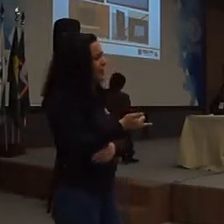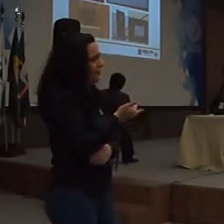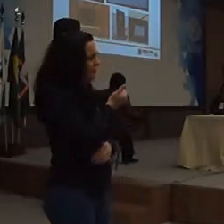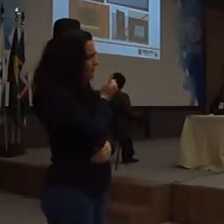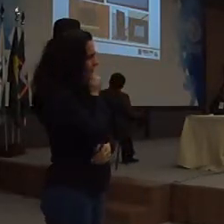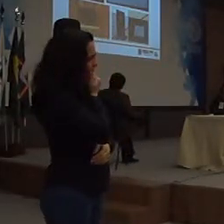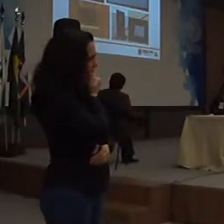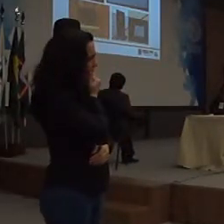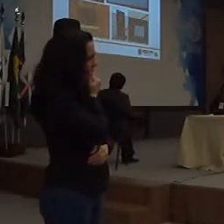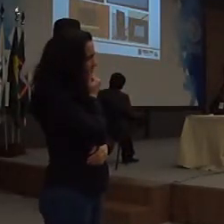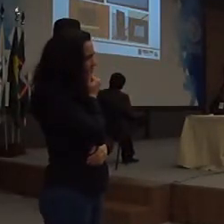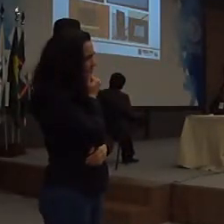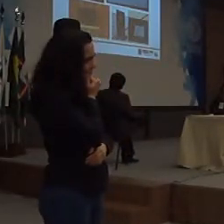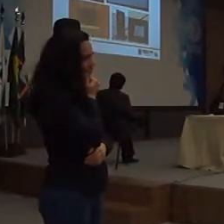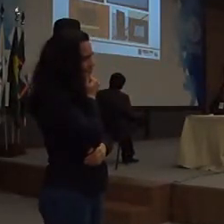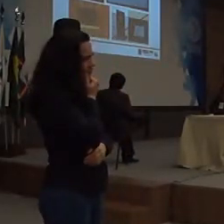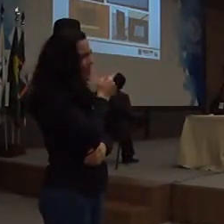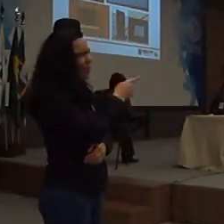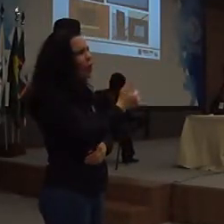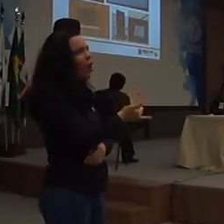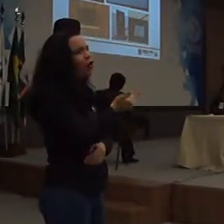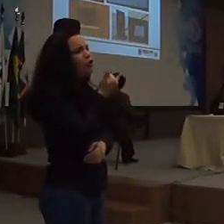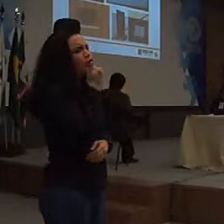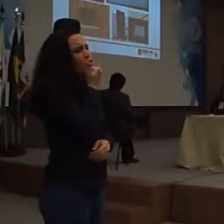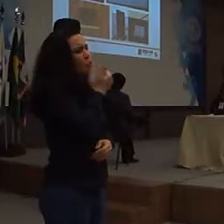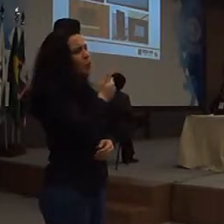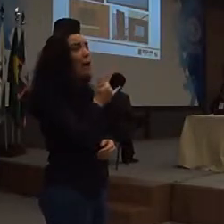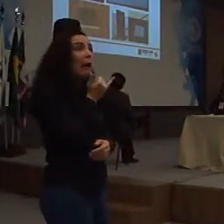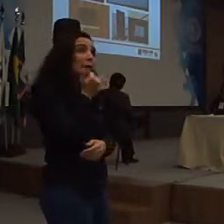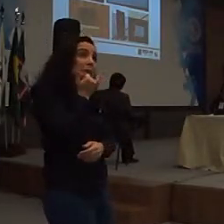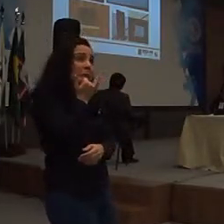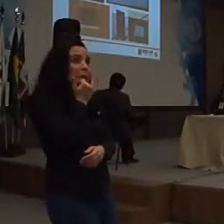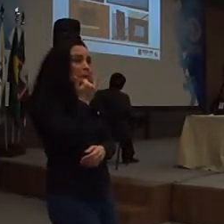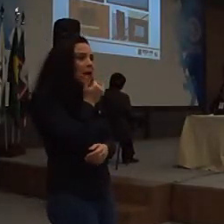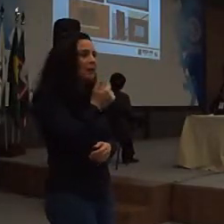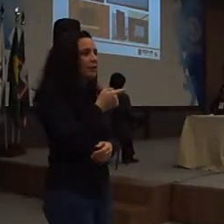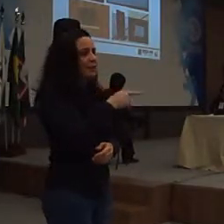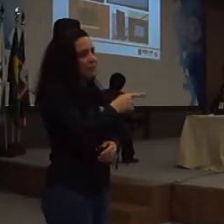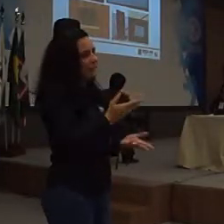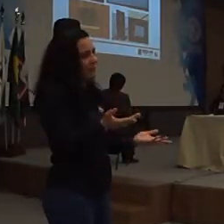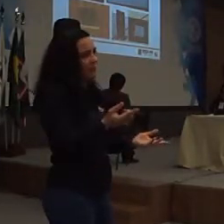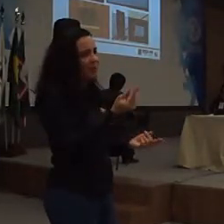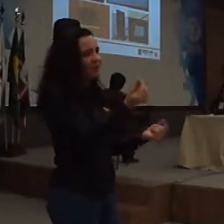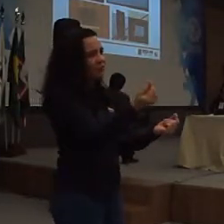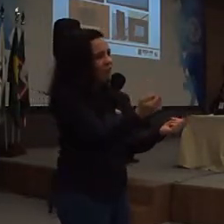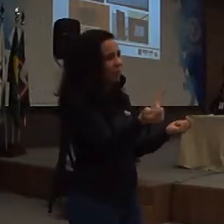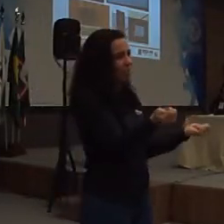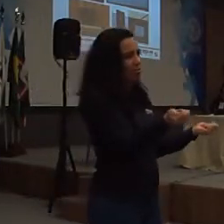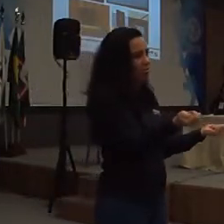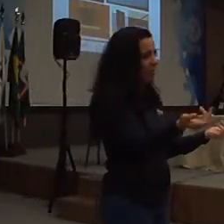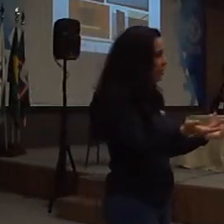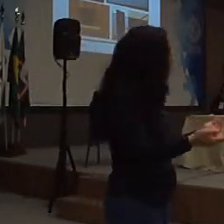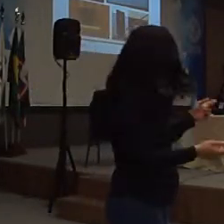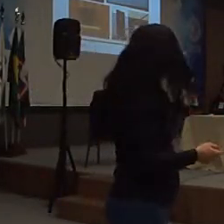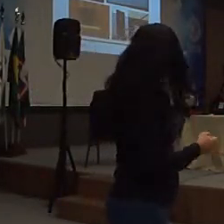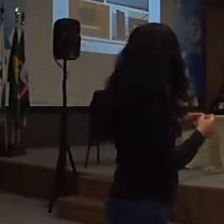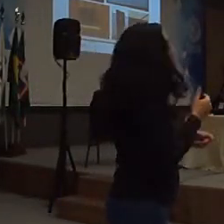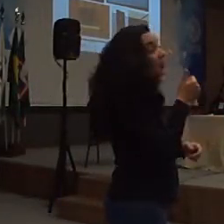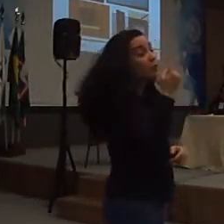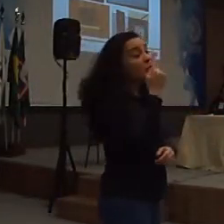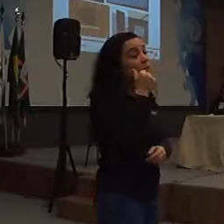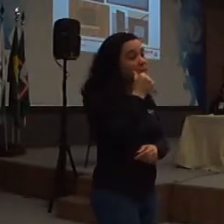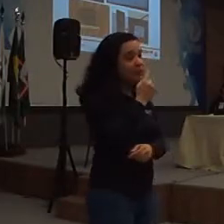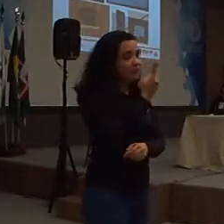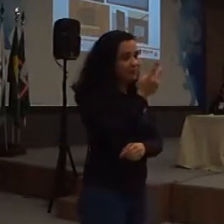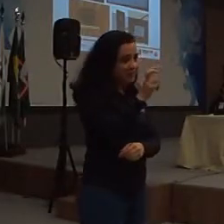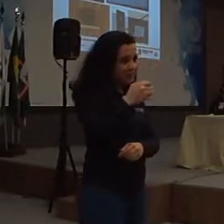historinha triste, mas é real. Uma amiga da minha filha disse, 25 anos, foi tomar banho,